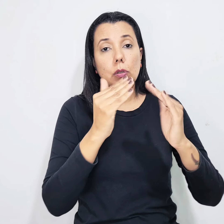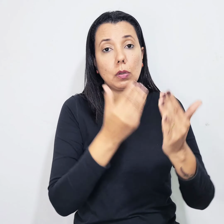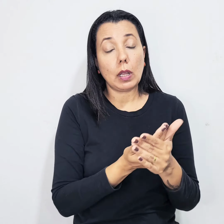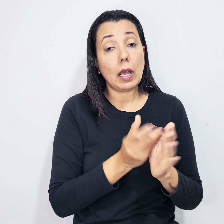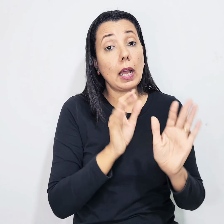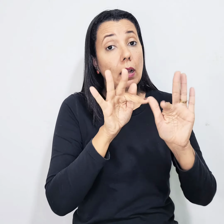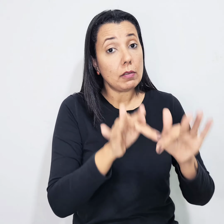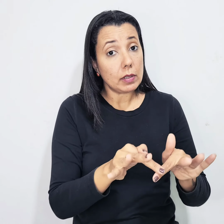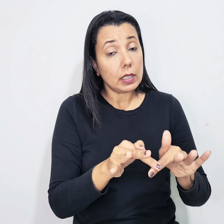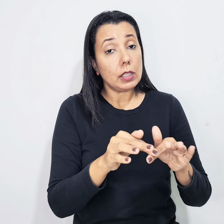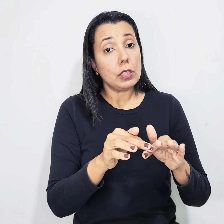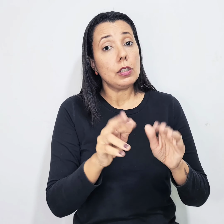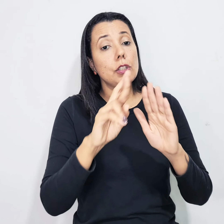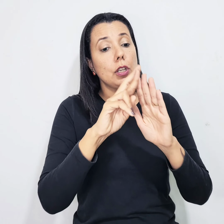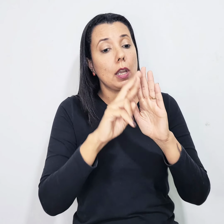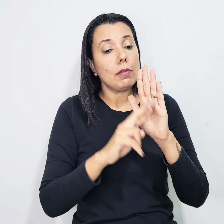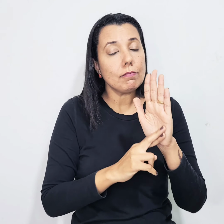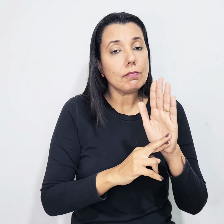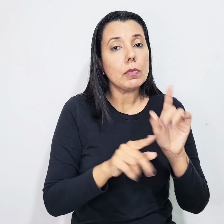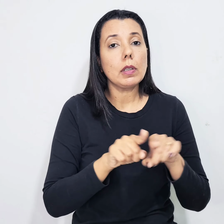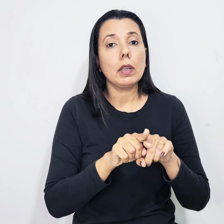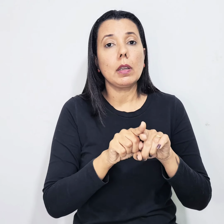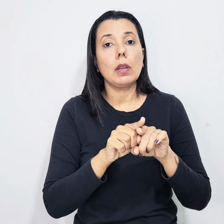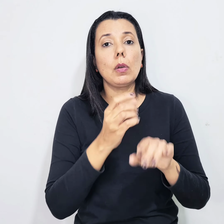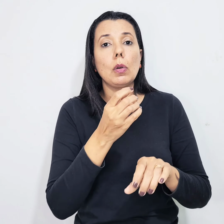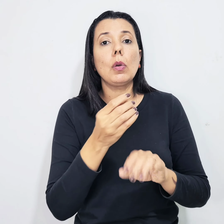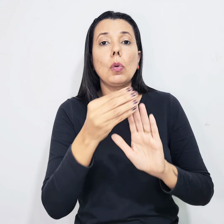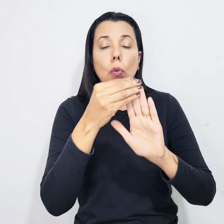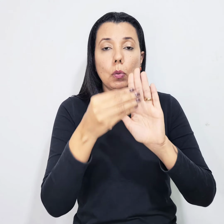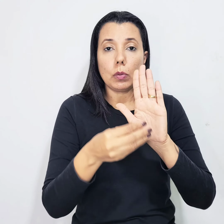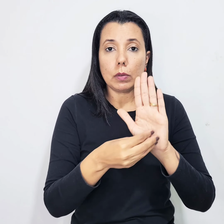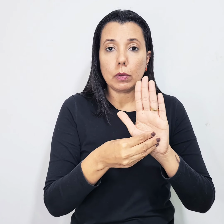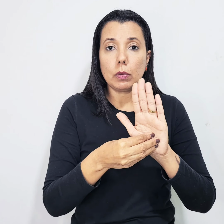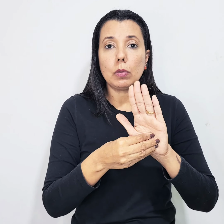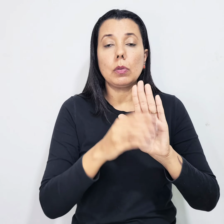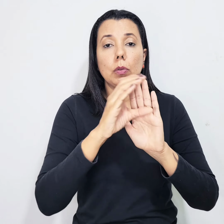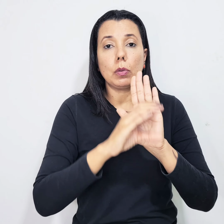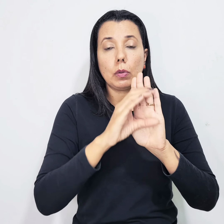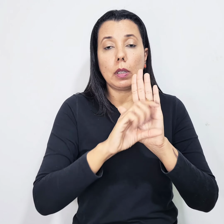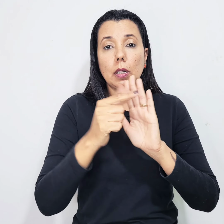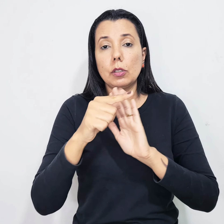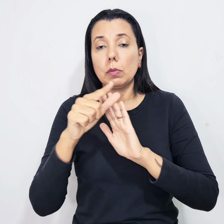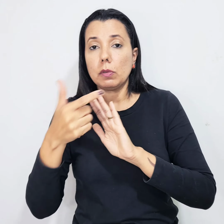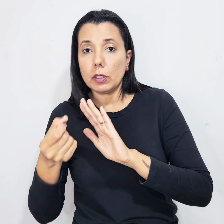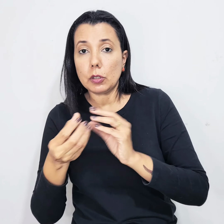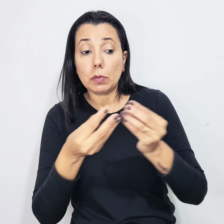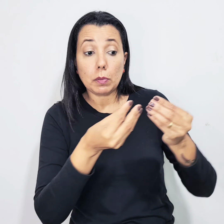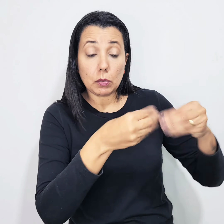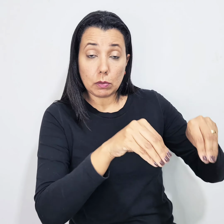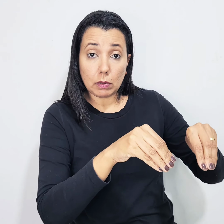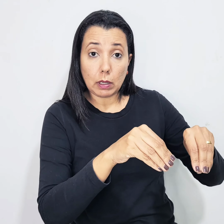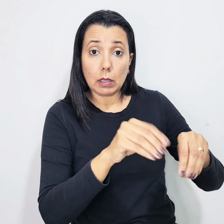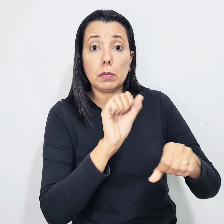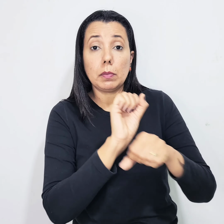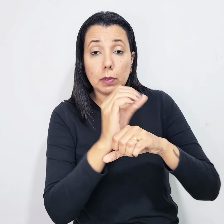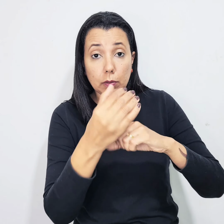de revisar o conteúdo curricular de 2020, prejudicado pela pandemia. O